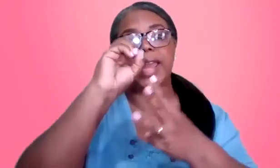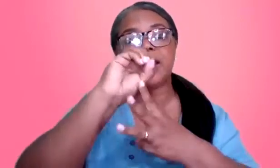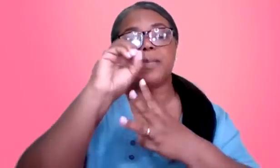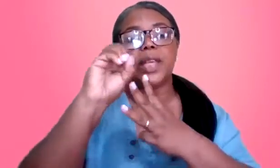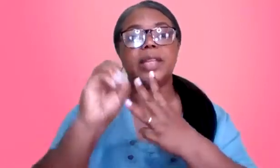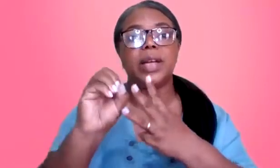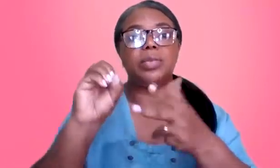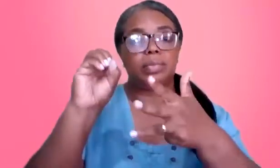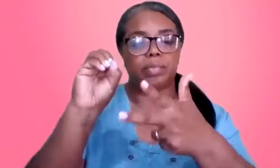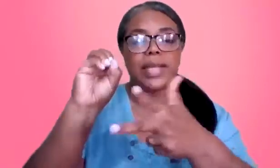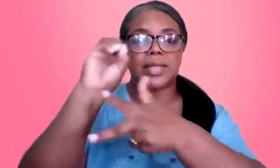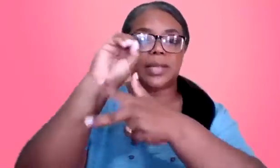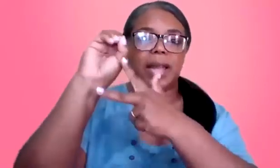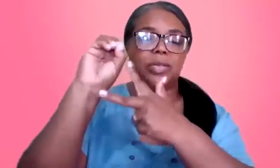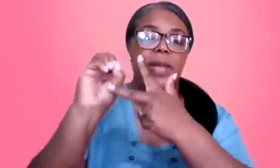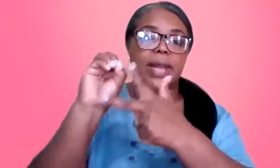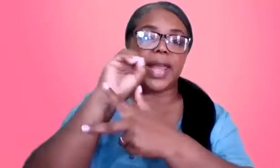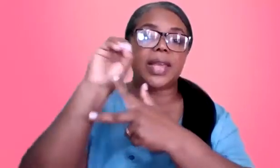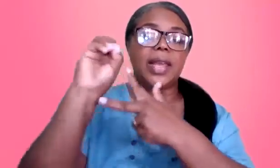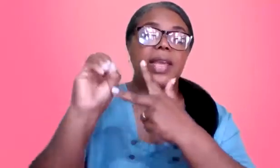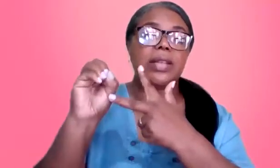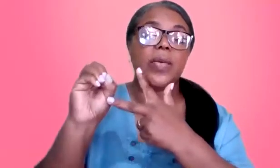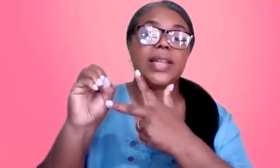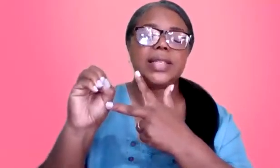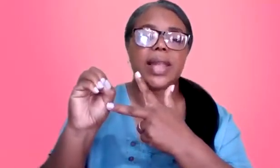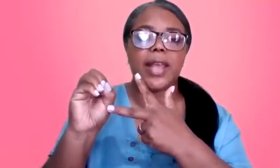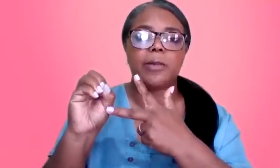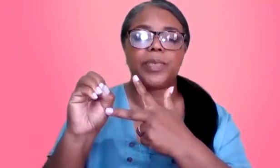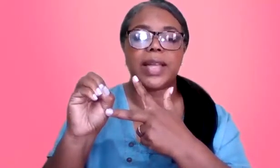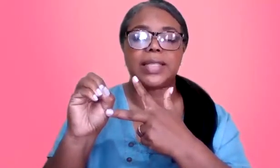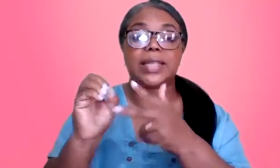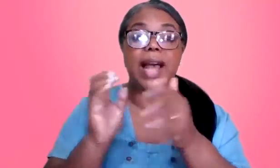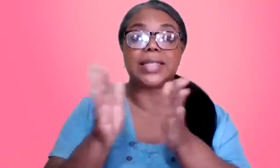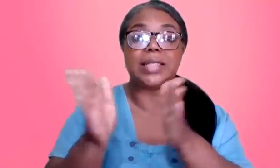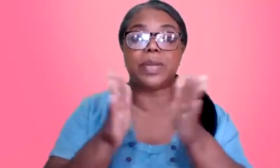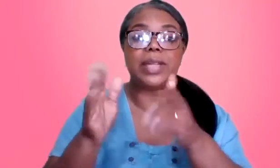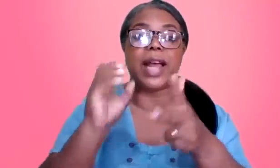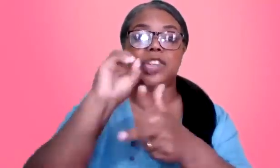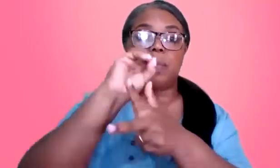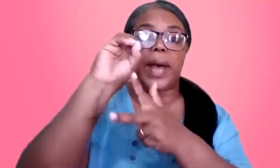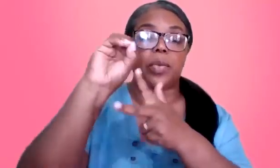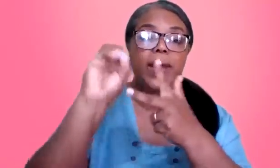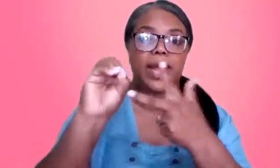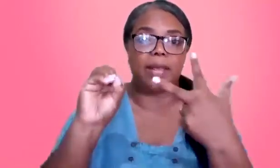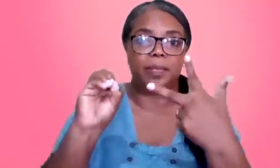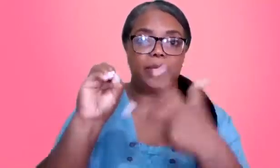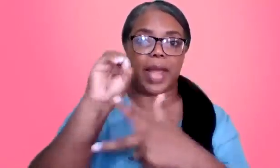Enem, então, assim, tá? Do Enem, então, eles têm essa acessibilidade aí para o Enem, tá?